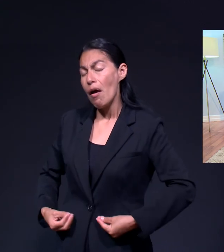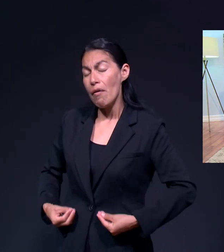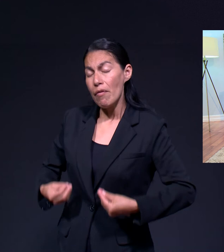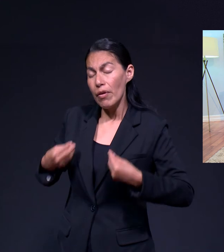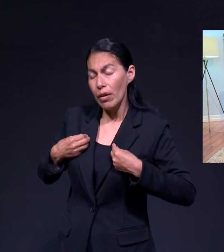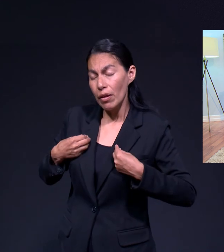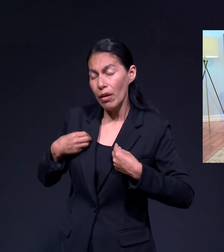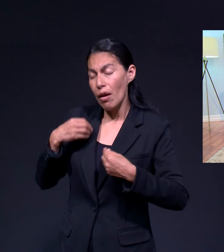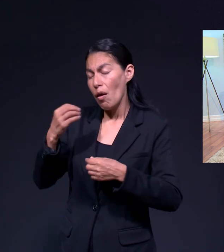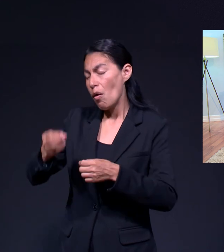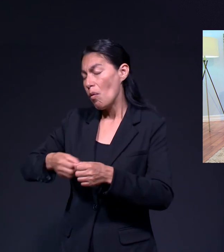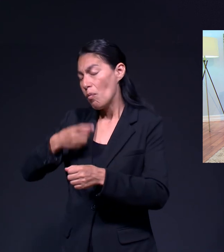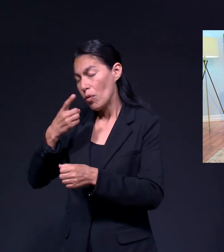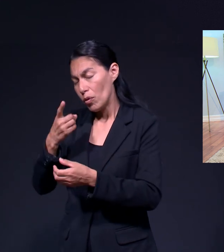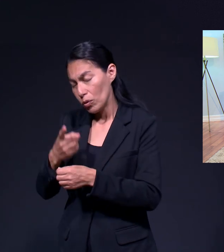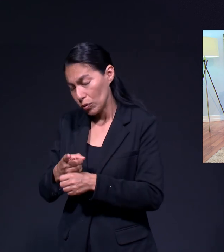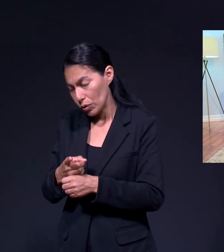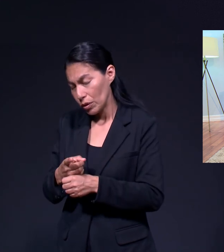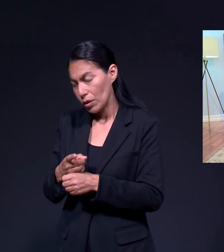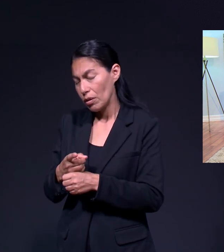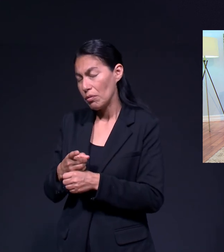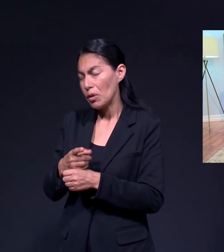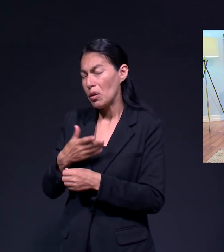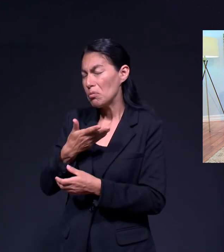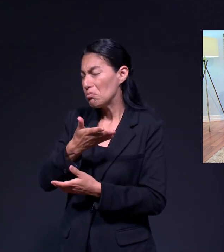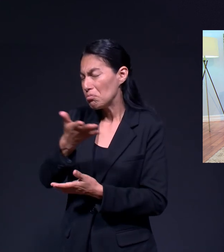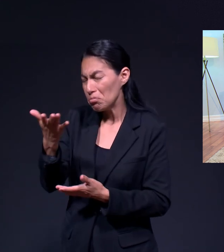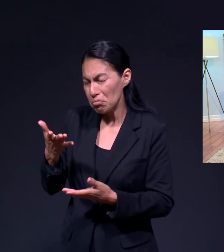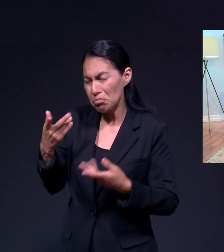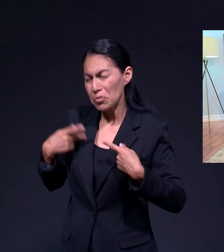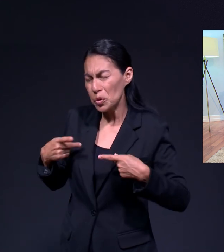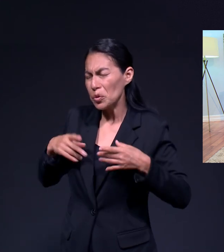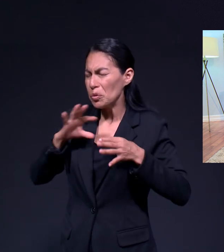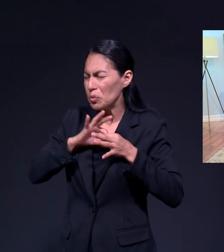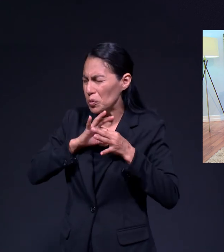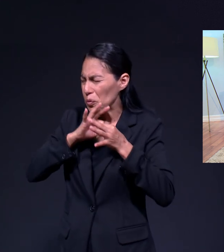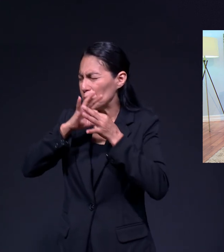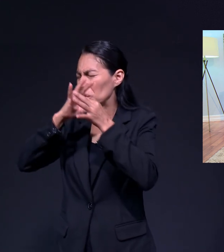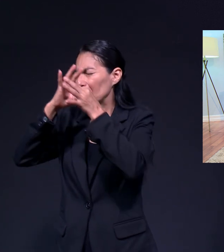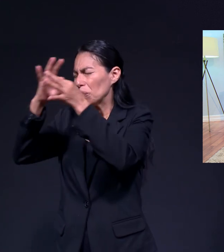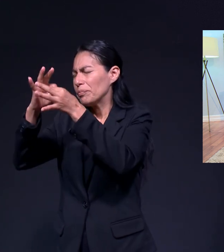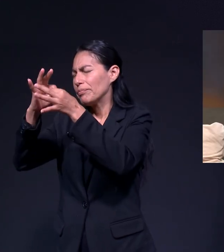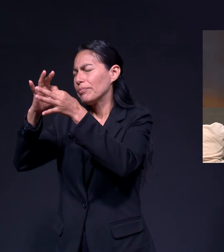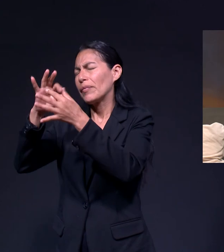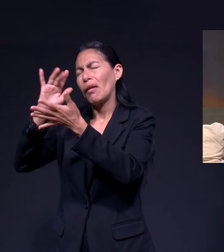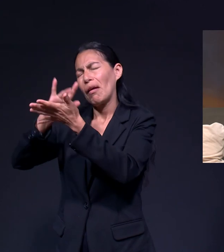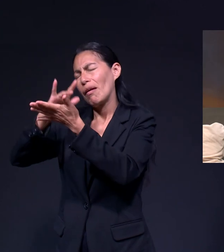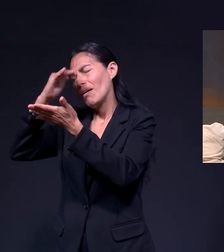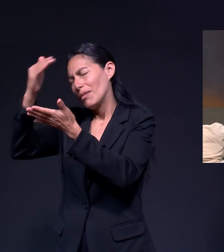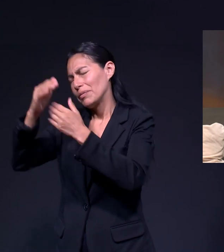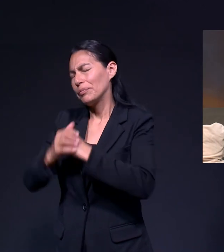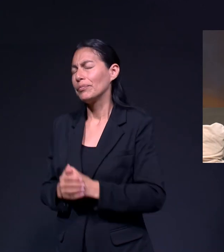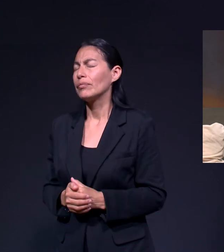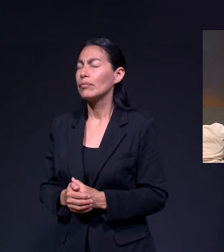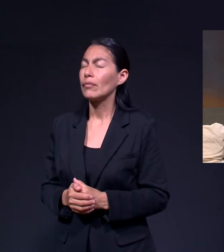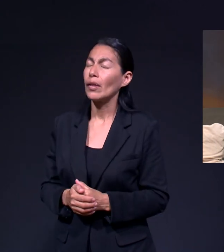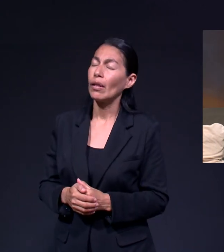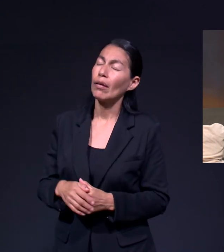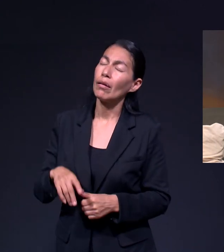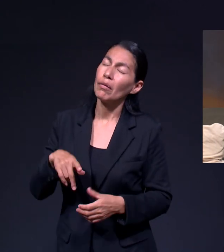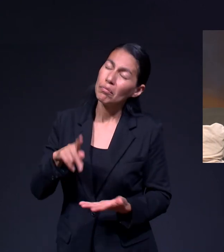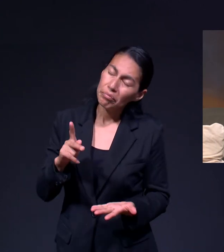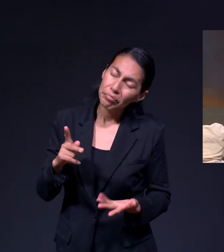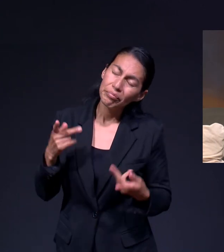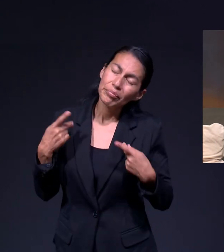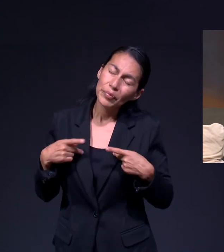y también te queremos agradecer porque siendo alguna ha sido bueno con nosotros sin embargo señor también hay peticiones